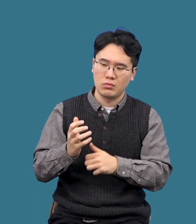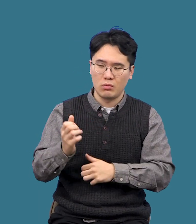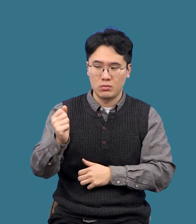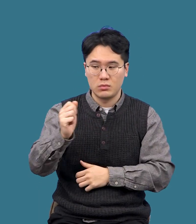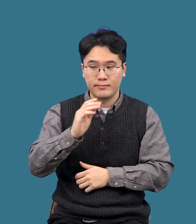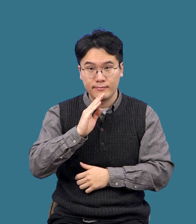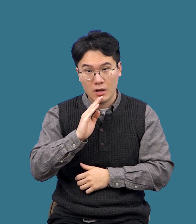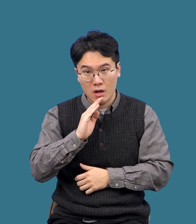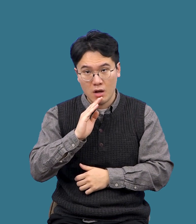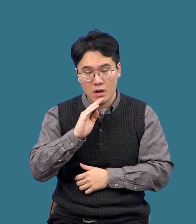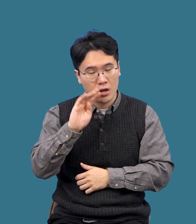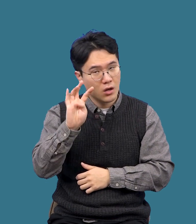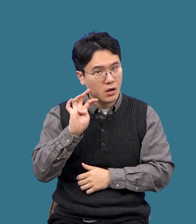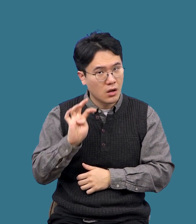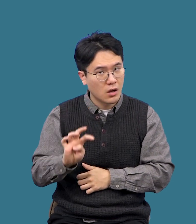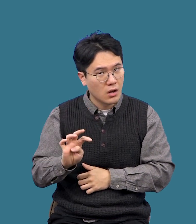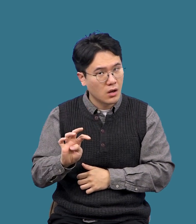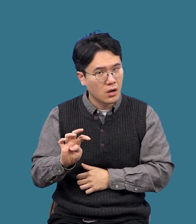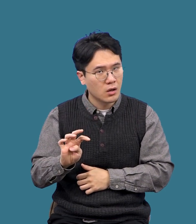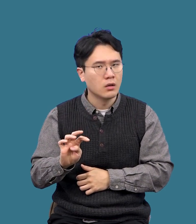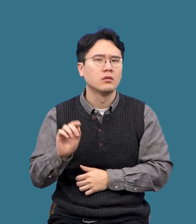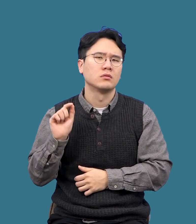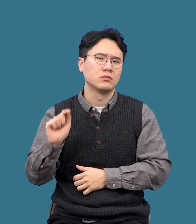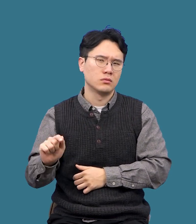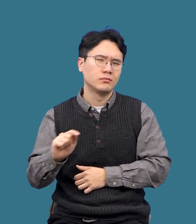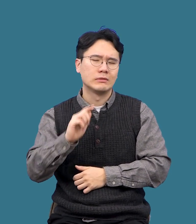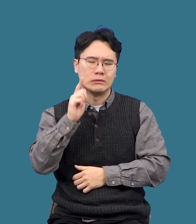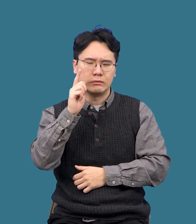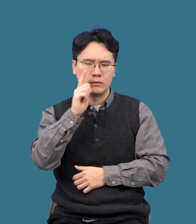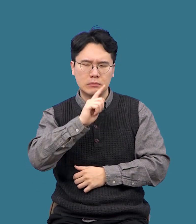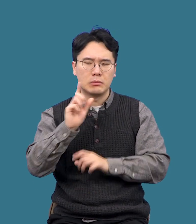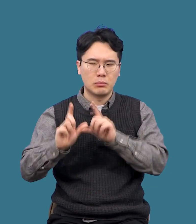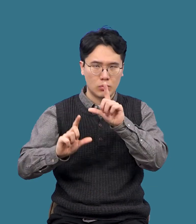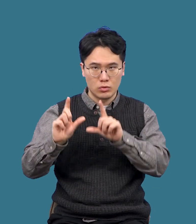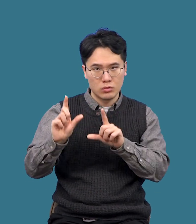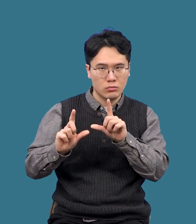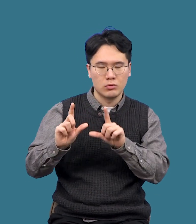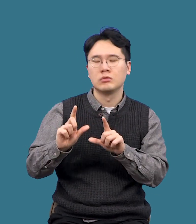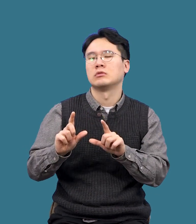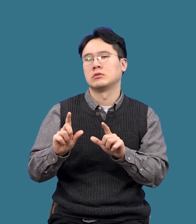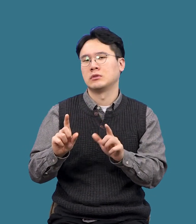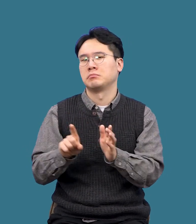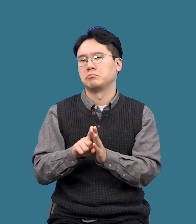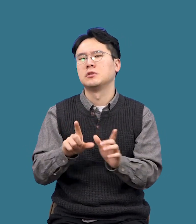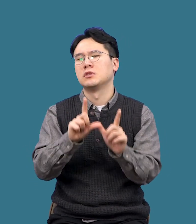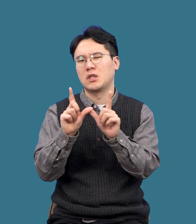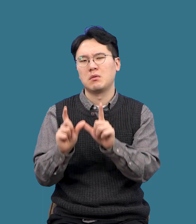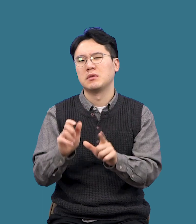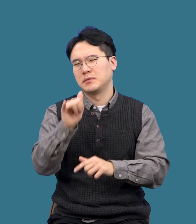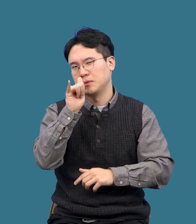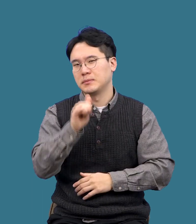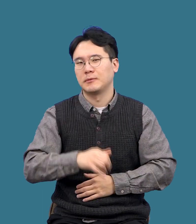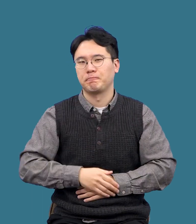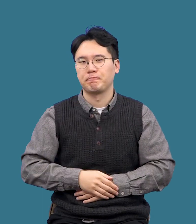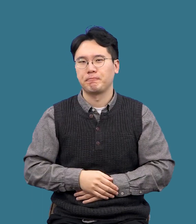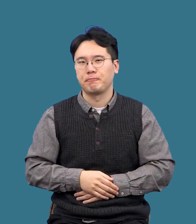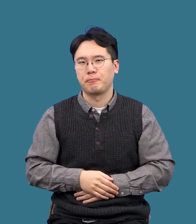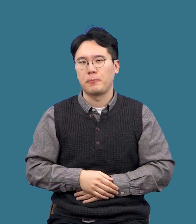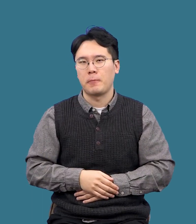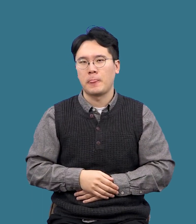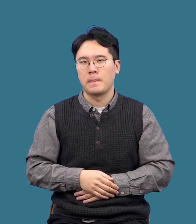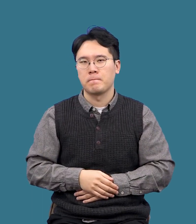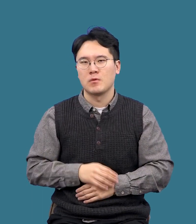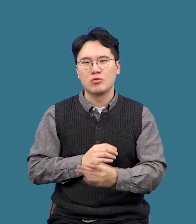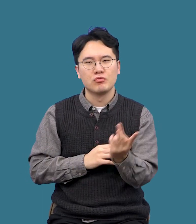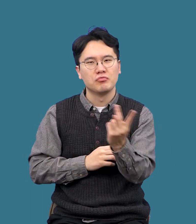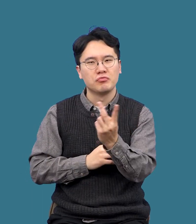불성실한 맹목적인 신앙생활을 하는 성도들도 없지 않아 있습니다. 과연 그들의 마지막은 어떻게 될